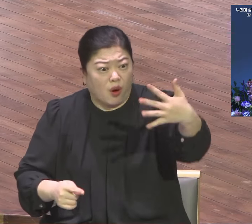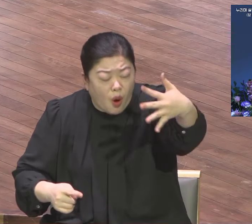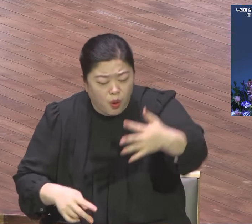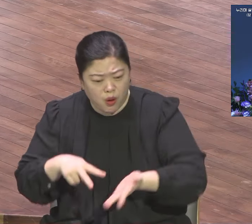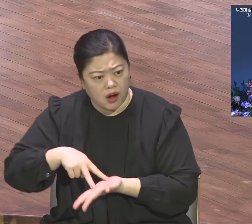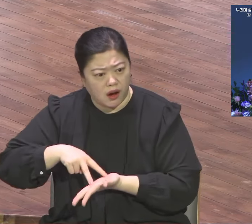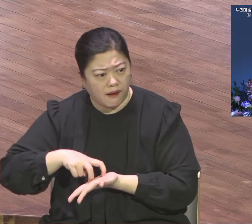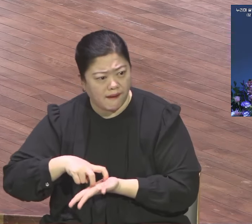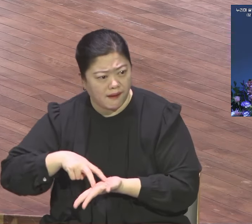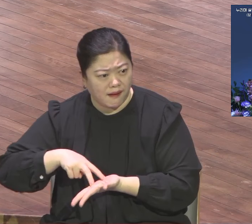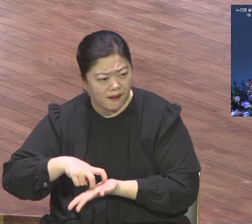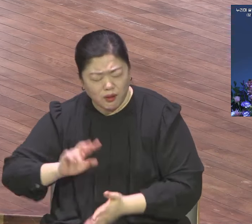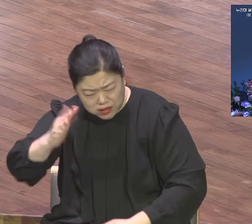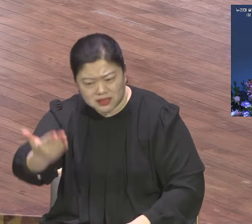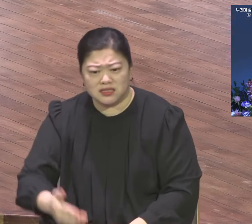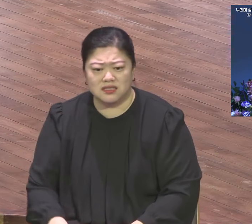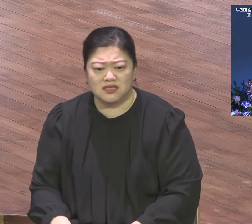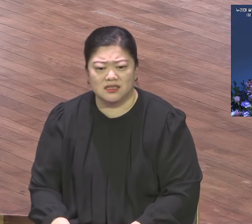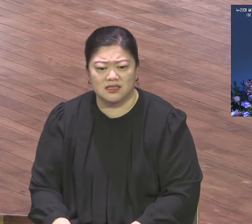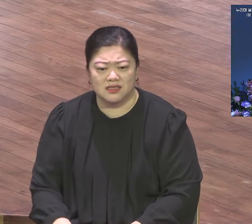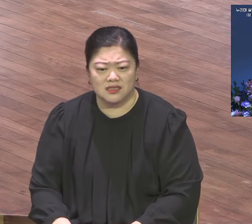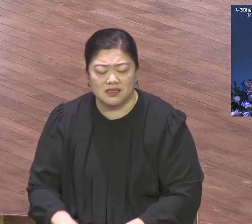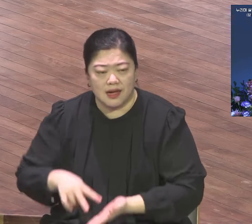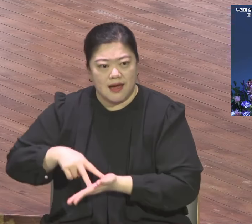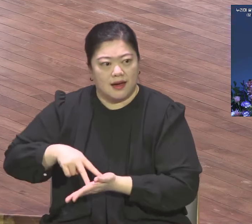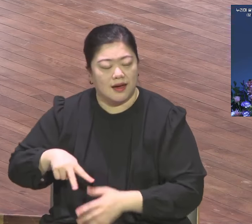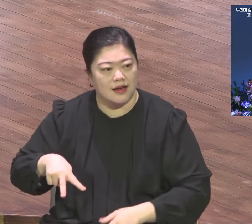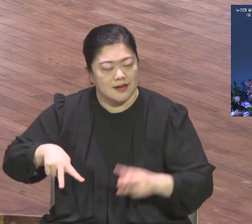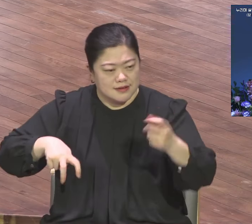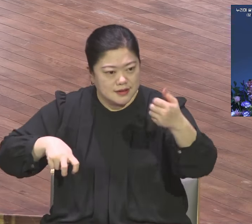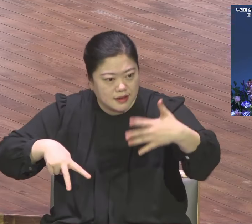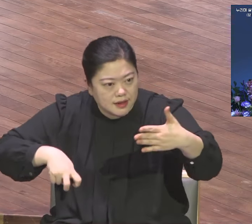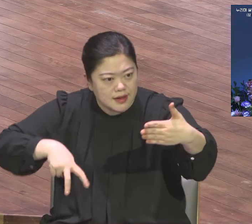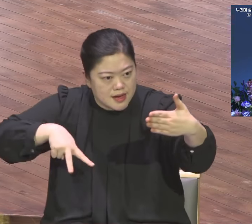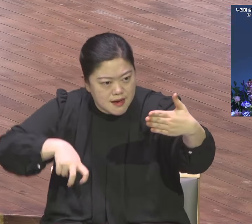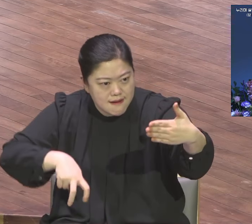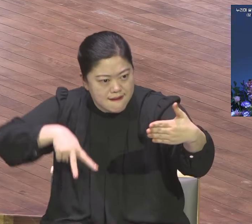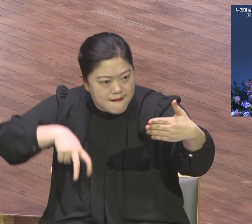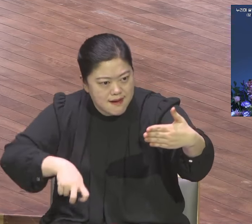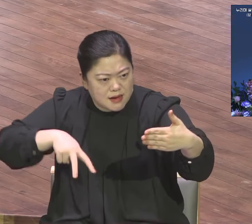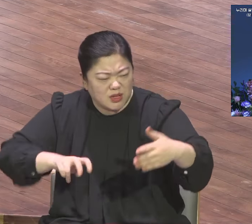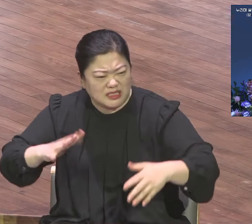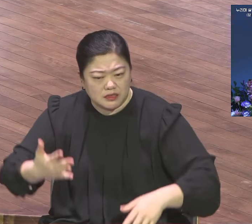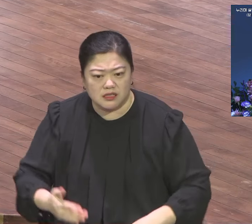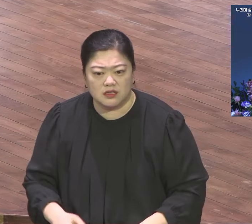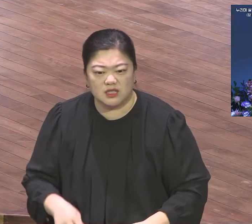어? 그 서른 보시기 내 셋당 120분이잖아. 3, 4, 12.